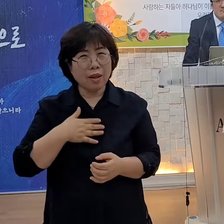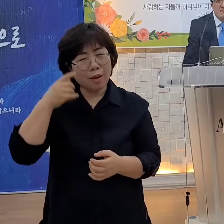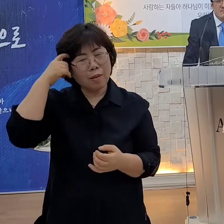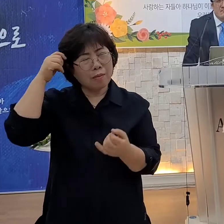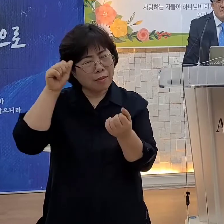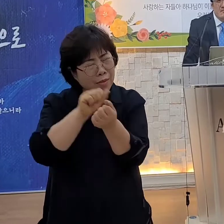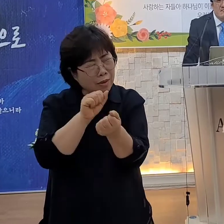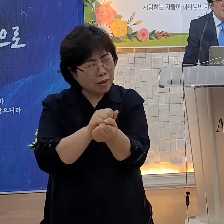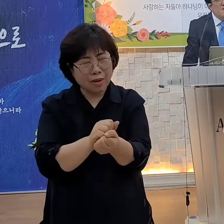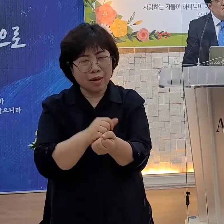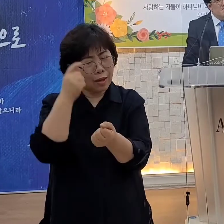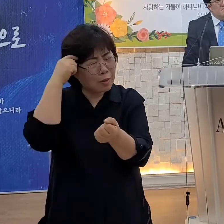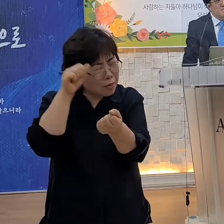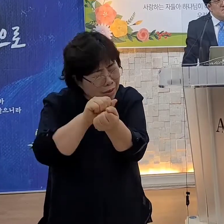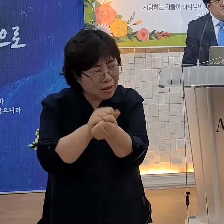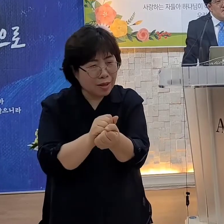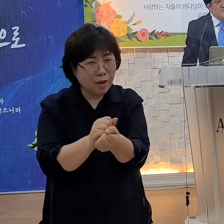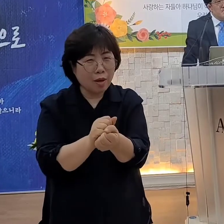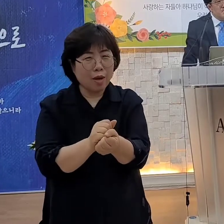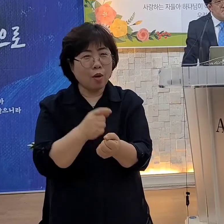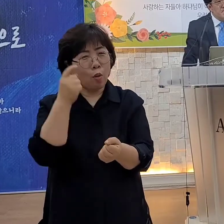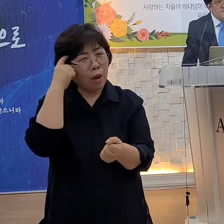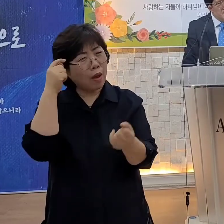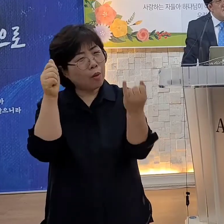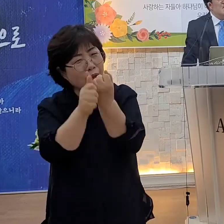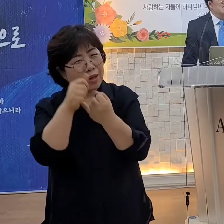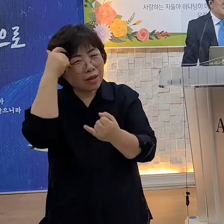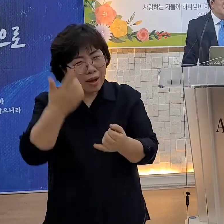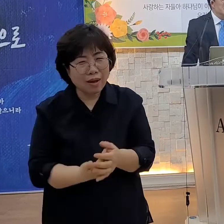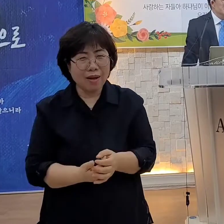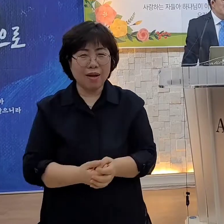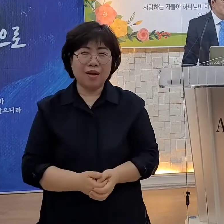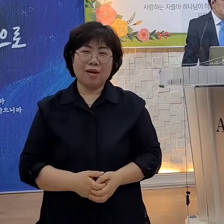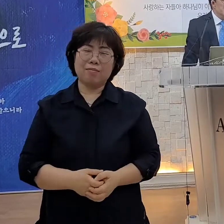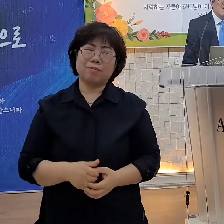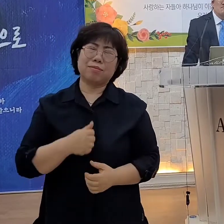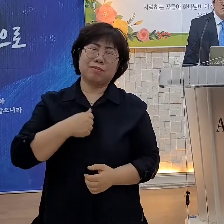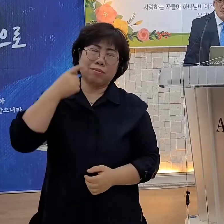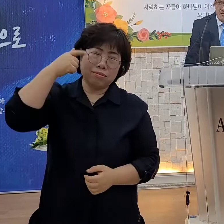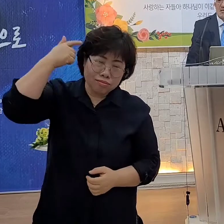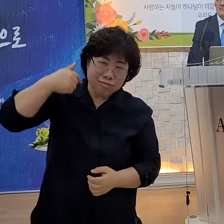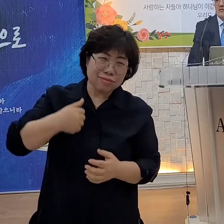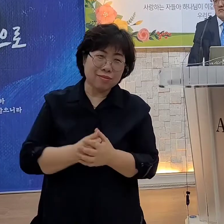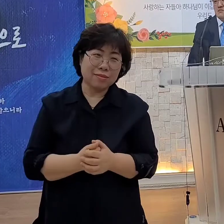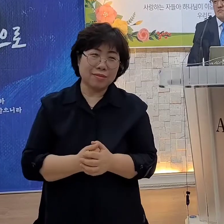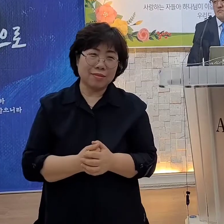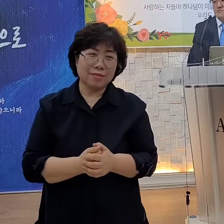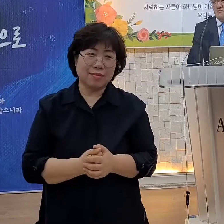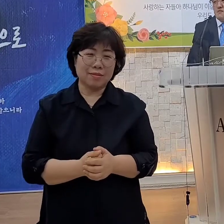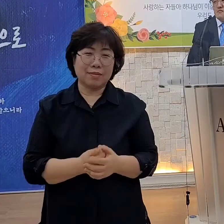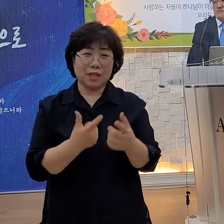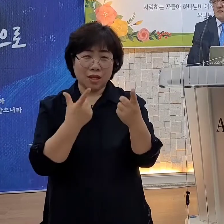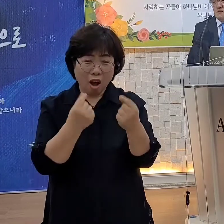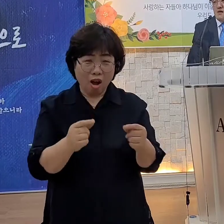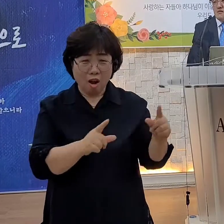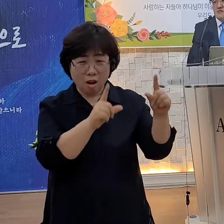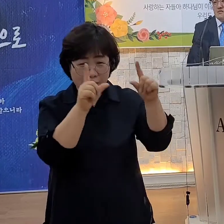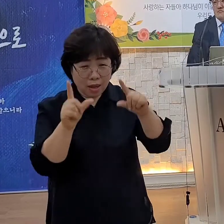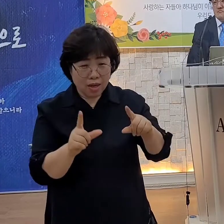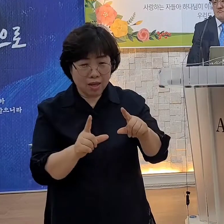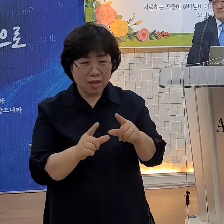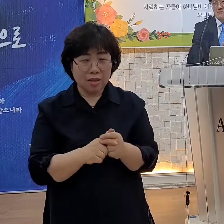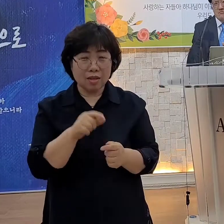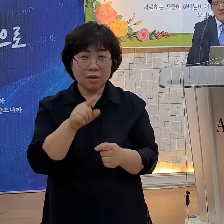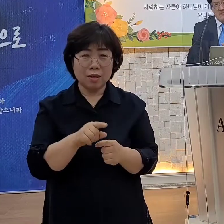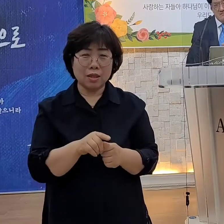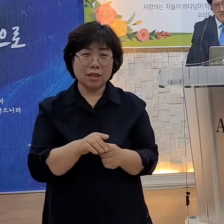인간하고 뭐 하려고 눈이 뒤집혀가지고 이러고 살자. 이게 우리 현실이란 말이에요. 여기 아닌